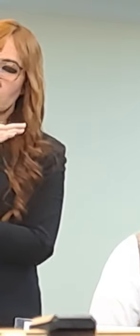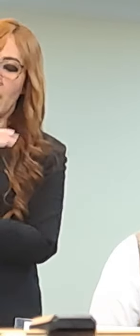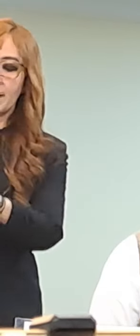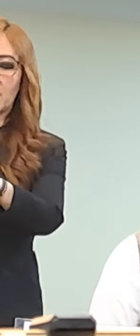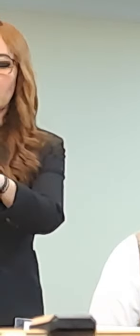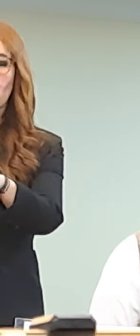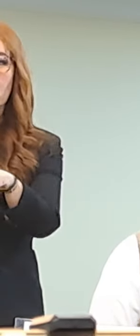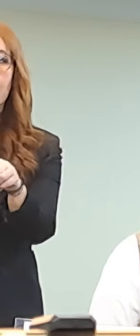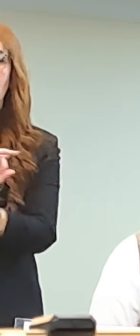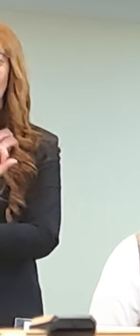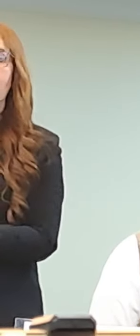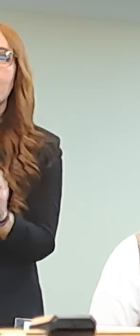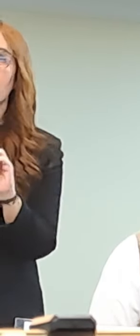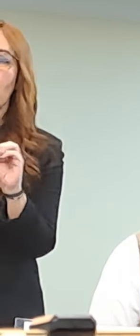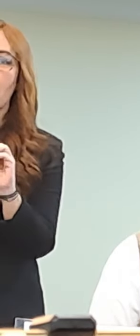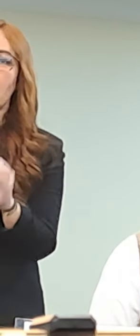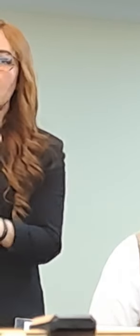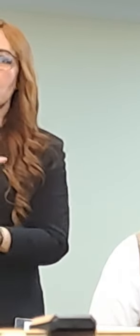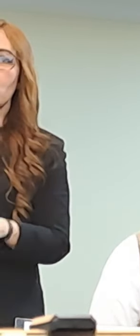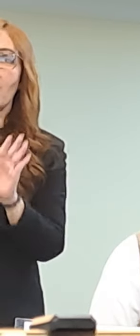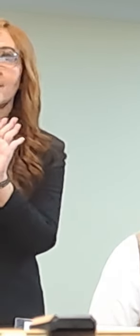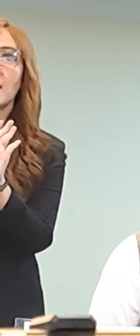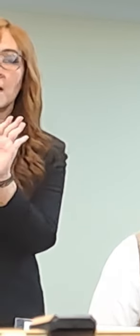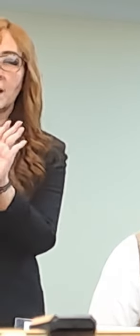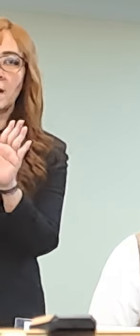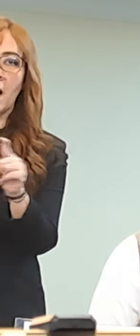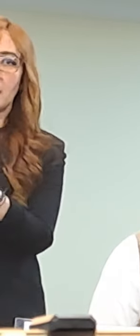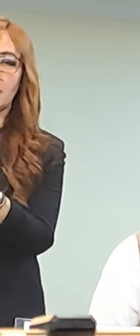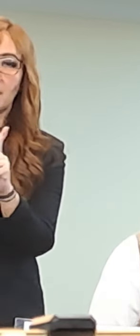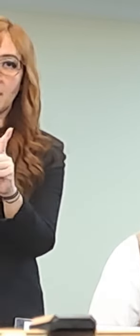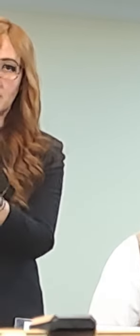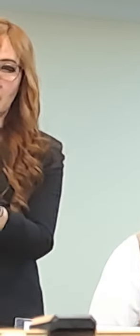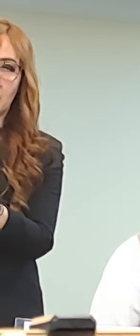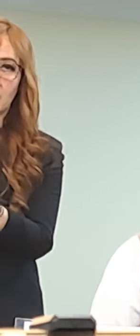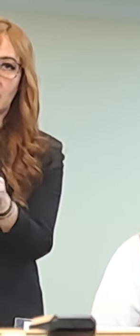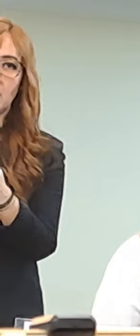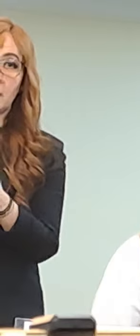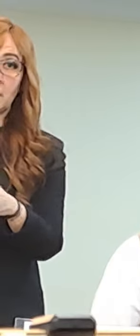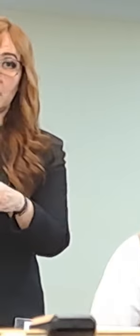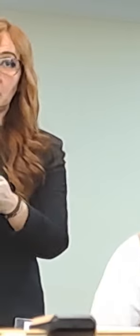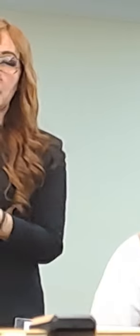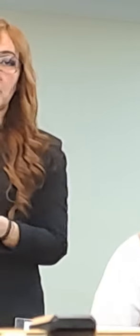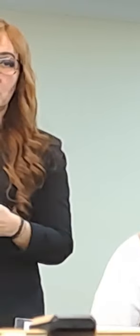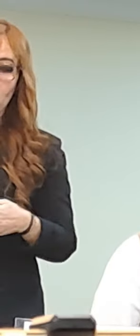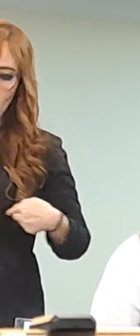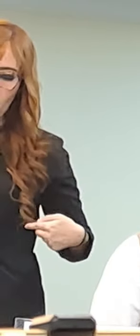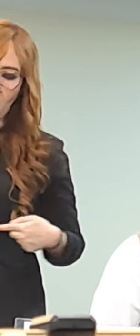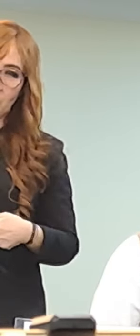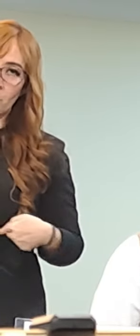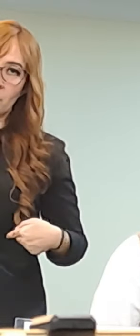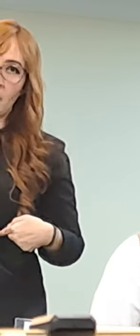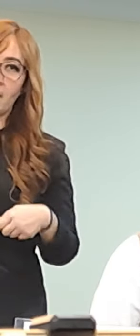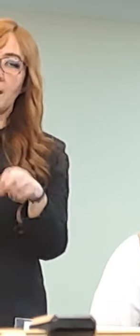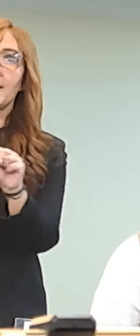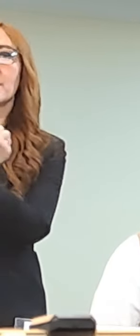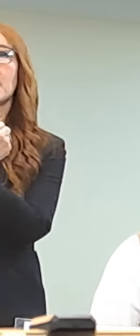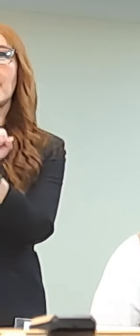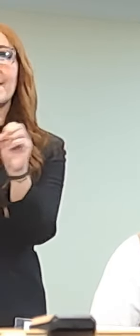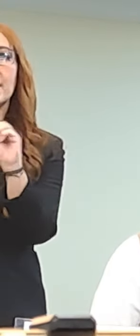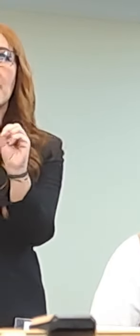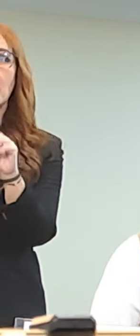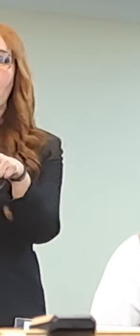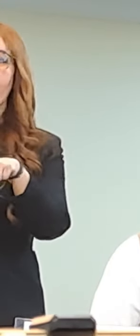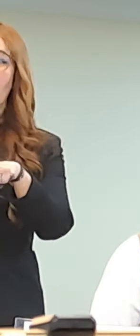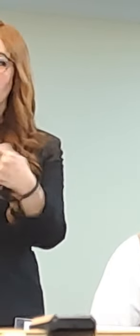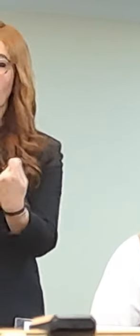daerah lain tidak kami temukan ada tanda-tanda kekerasan. Kemudian pada tulang belulang dari korban almarhum juga tidak kami temukan adanya